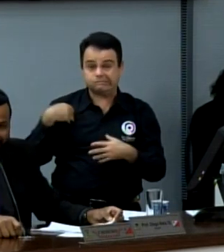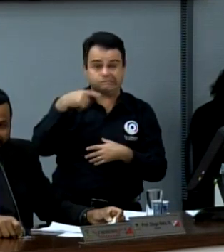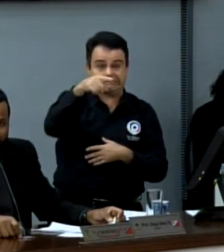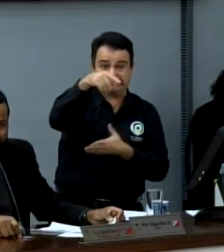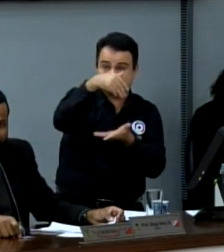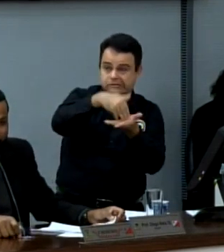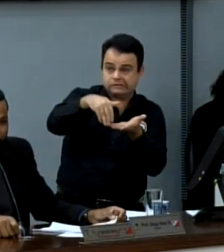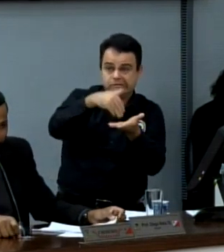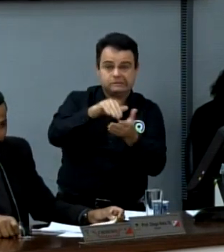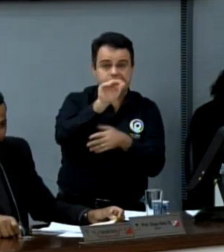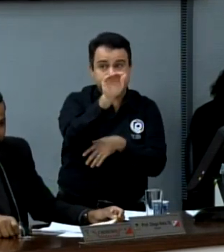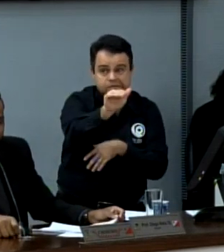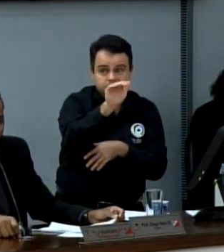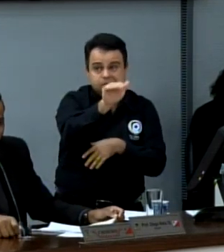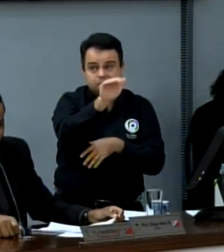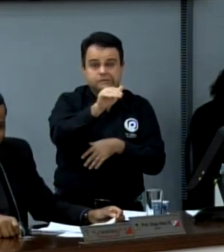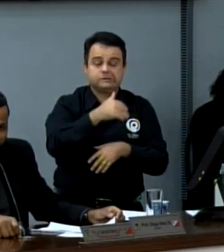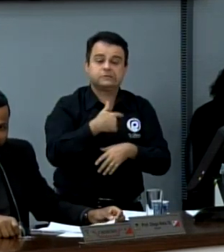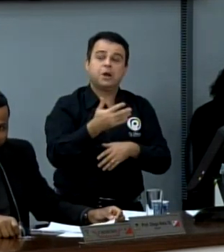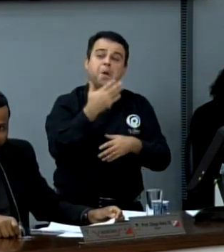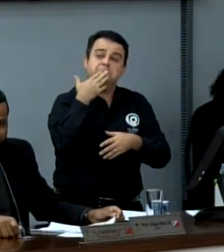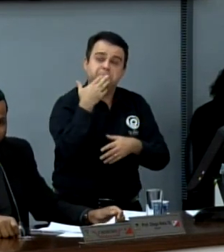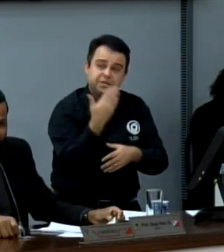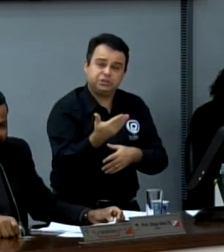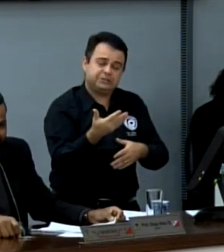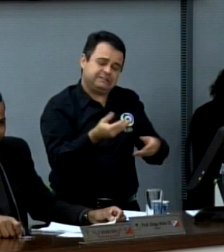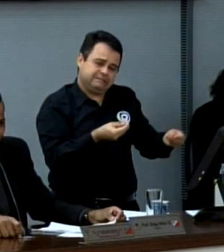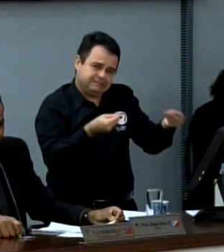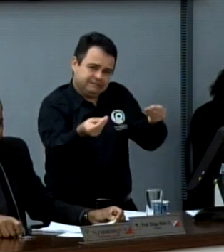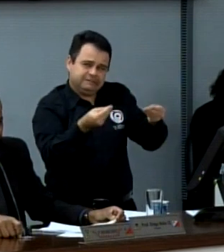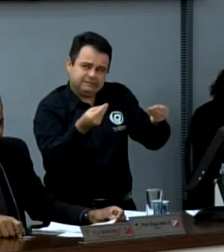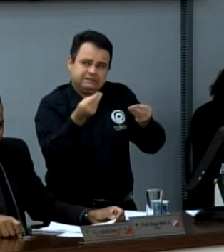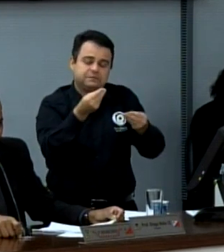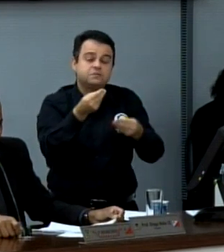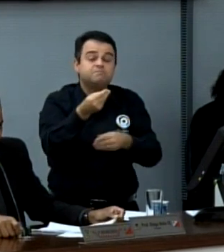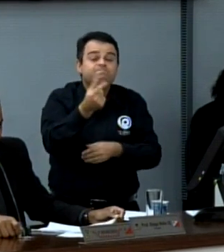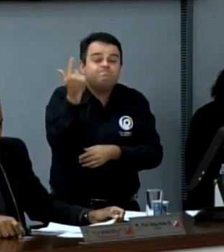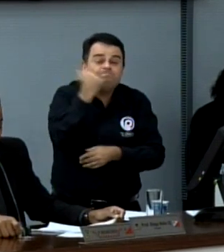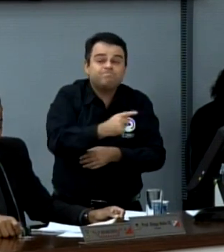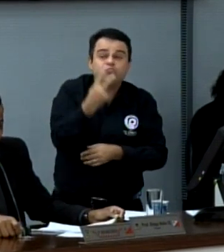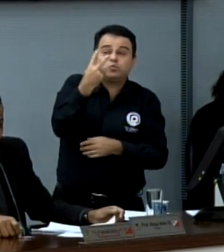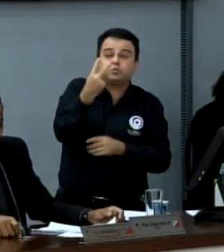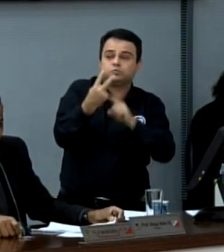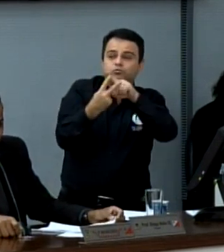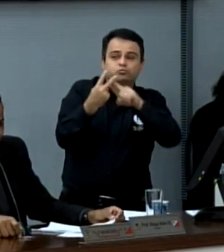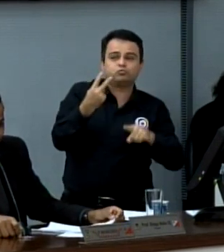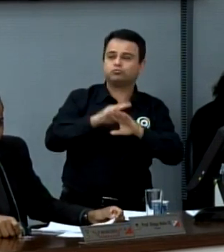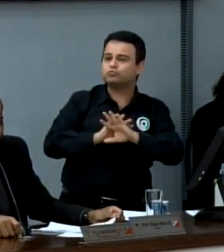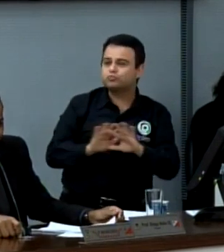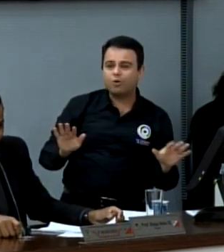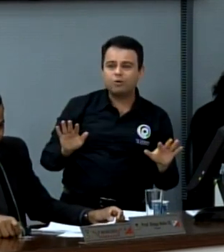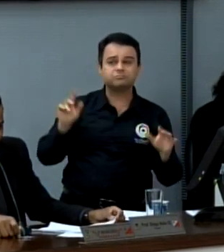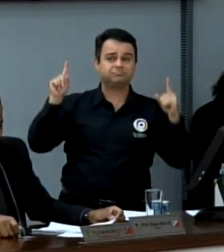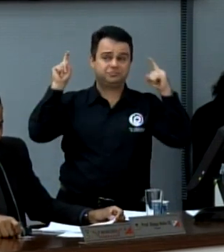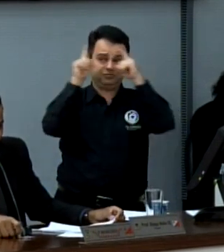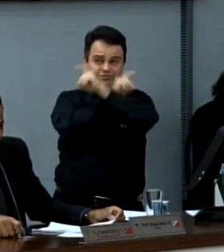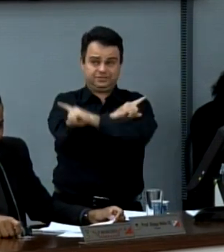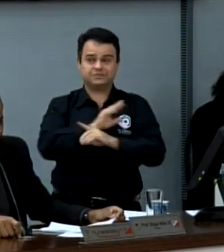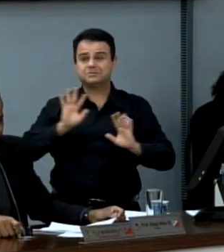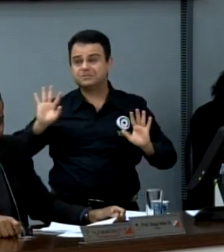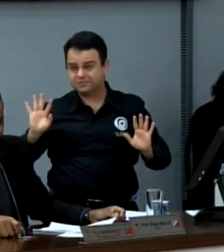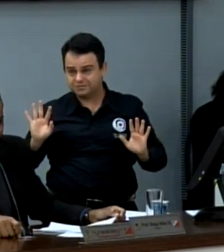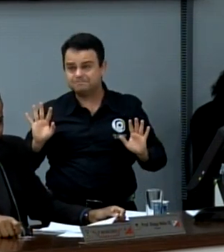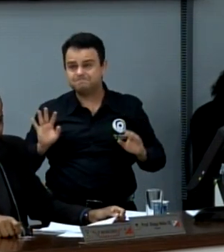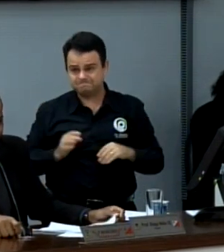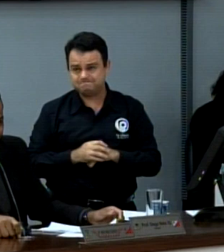hoje duas três demandas foi muito é sofrível conseguir algo na Secretaria de trânsito não estou dizendo que não está trabalhando né